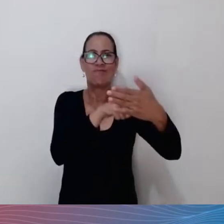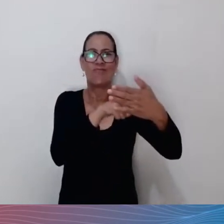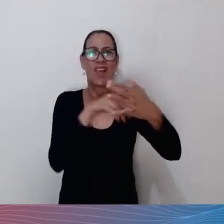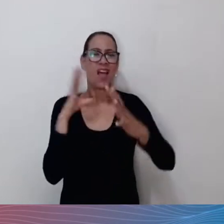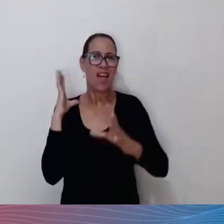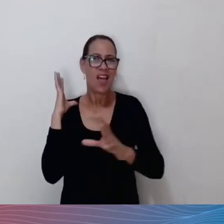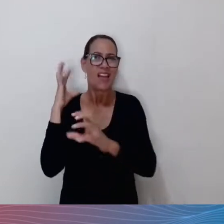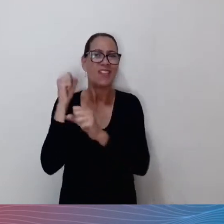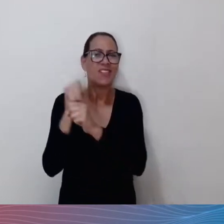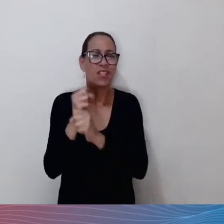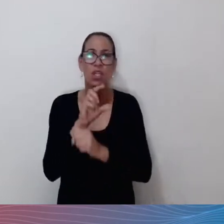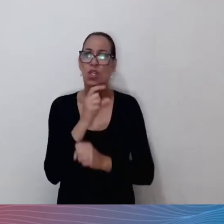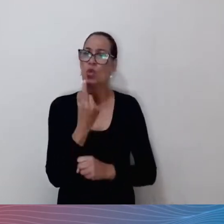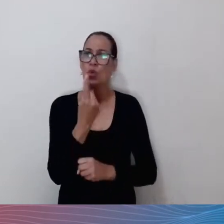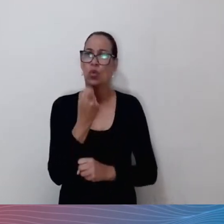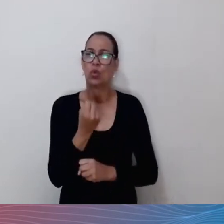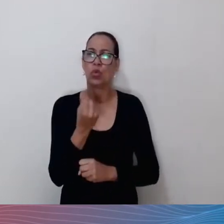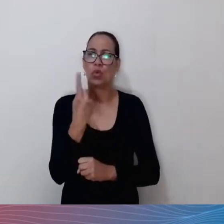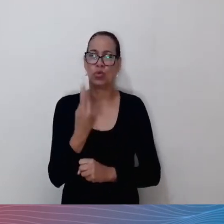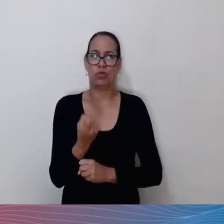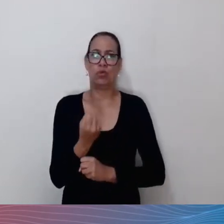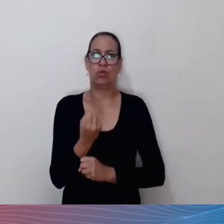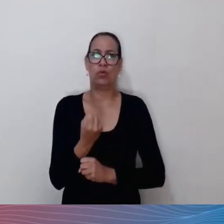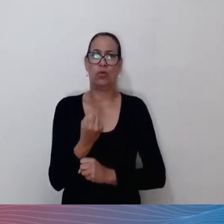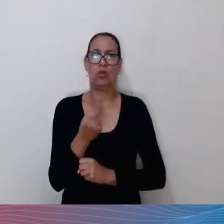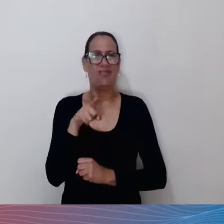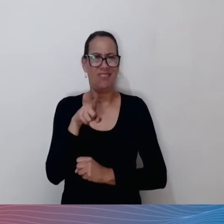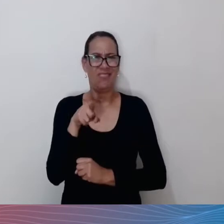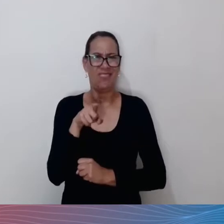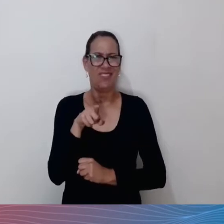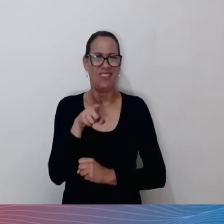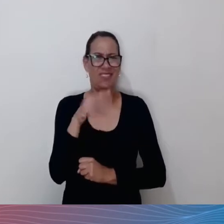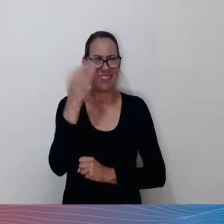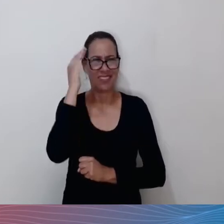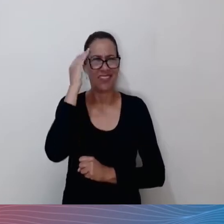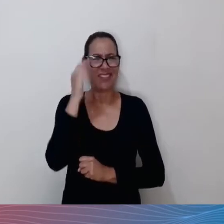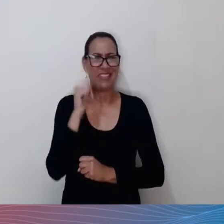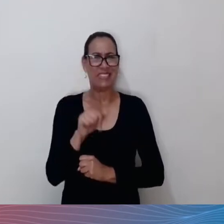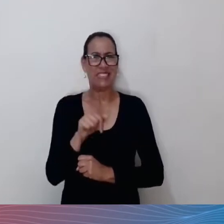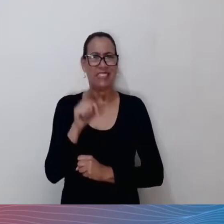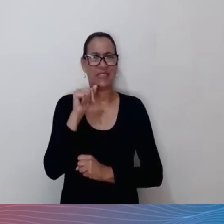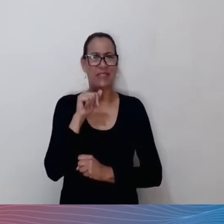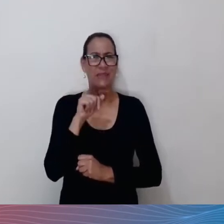Não sei se você está me entendendo. A obra